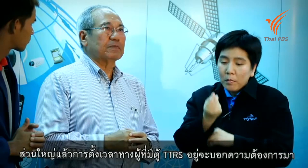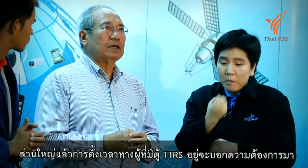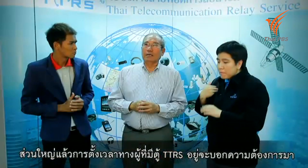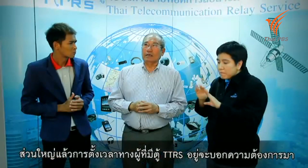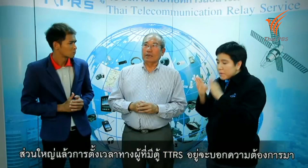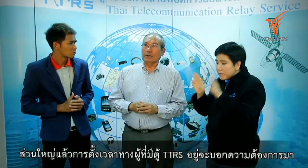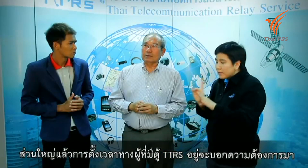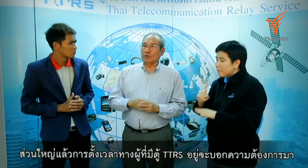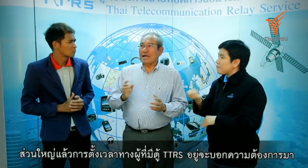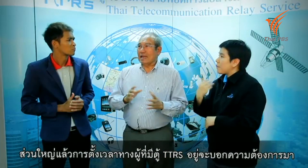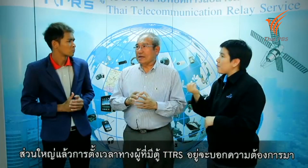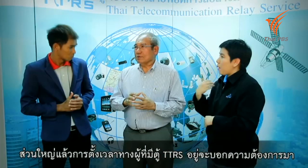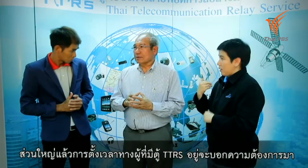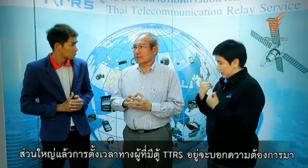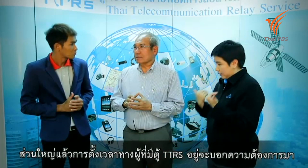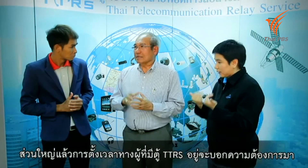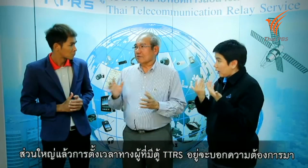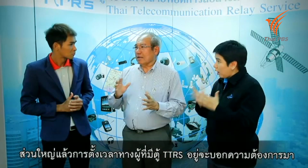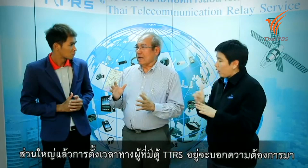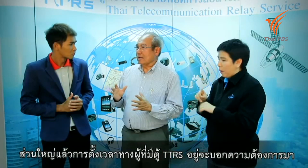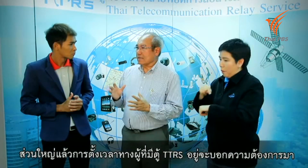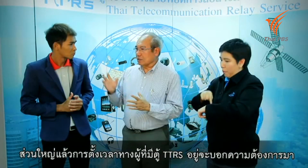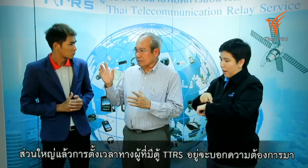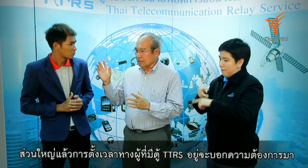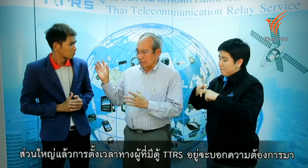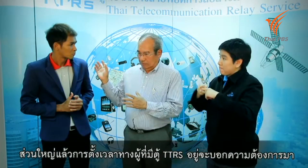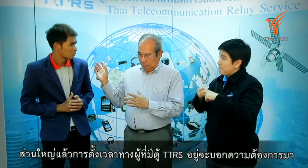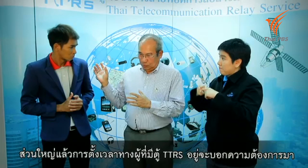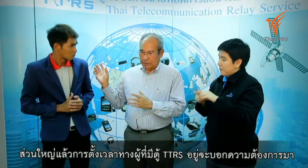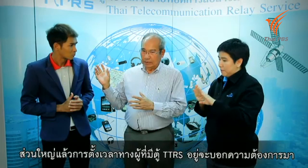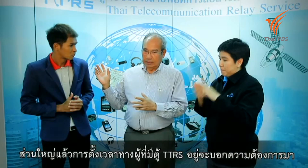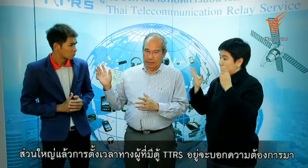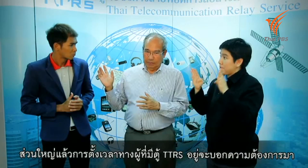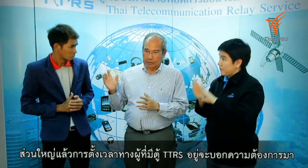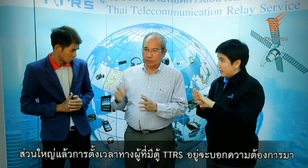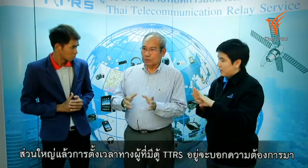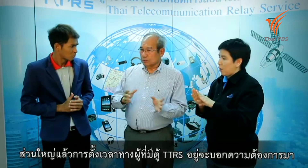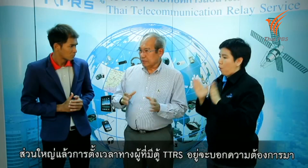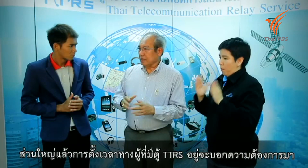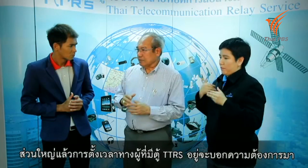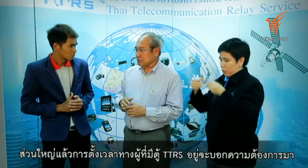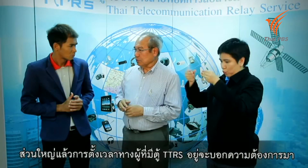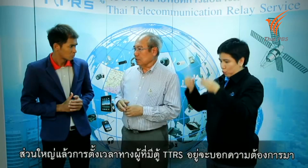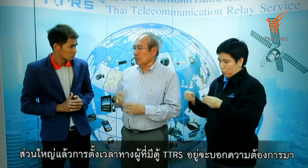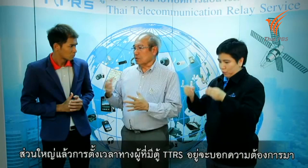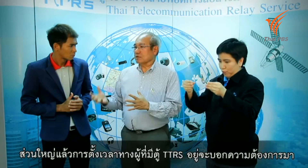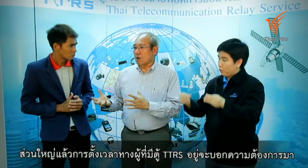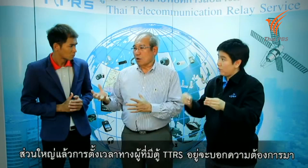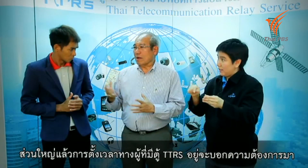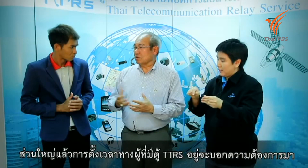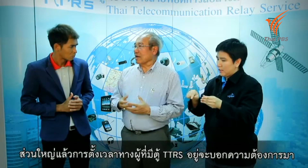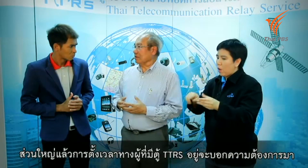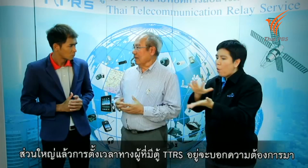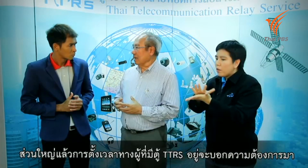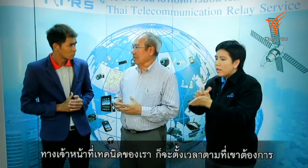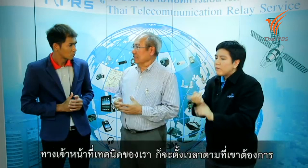ครับส่วนใหญ่แล้วการตั้งเวลาทางผู้ที่มีตู้ TTRS อยู่ก็จะบอก